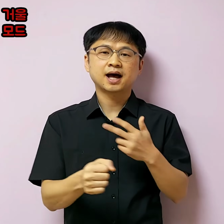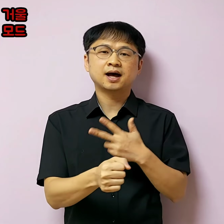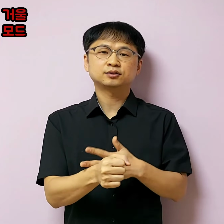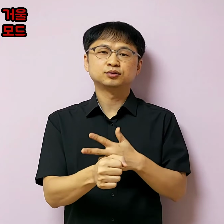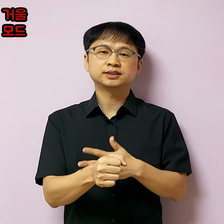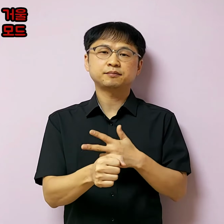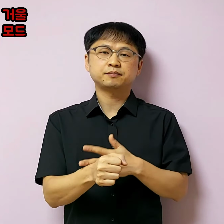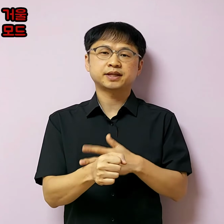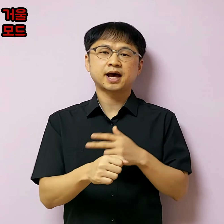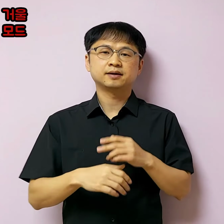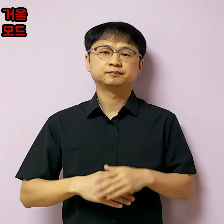안녕하십니까, 준원쌤입니다.